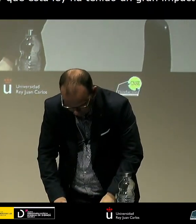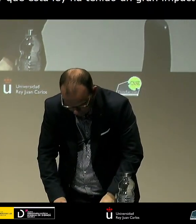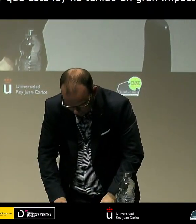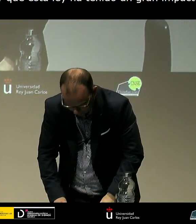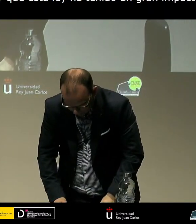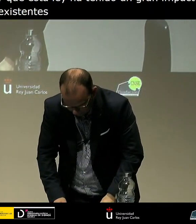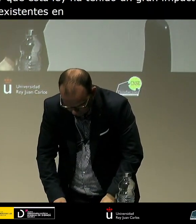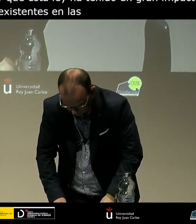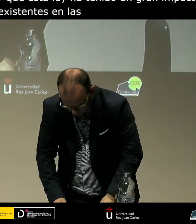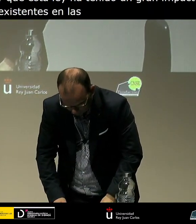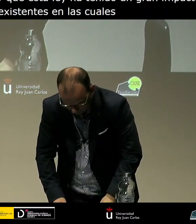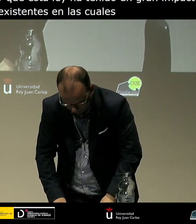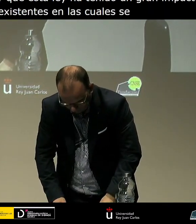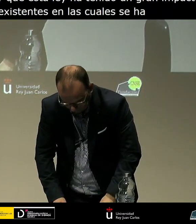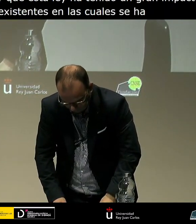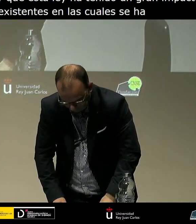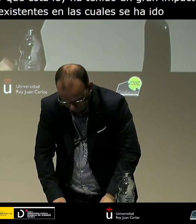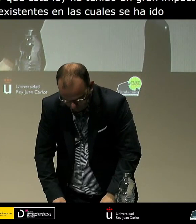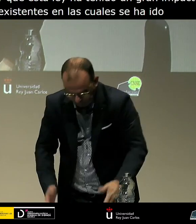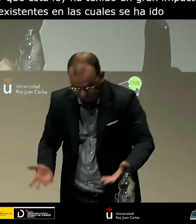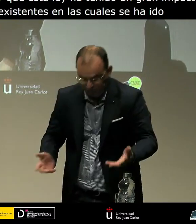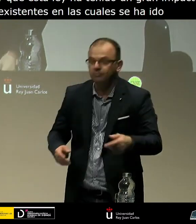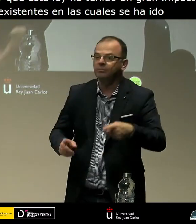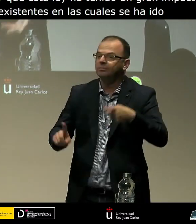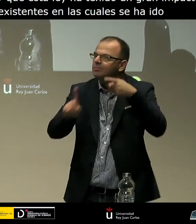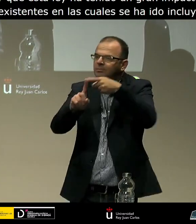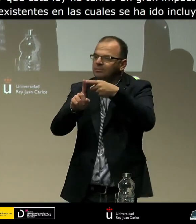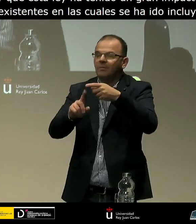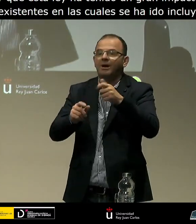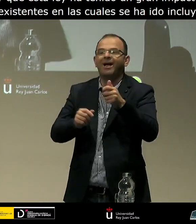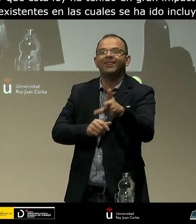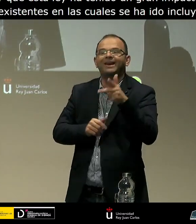incluyendo la lengua de signos española,